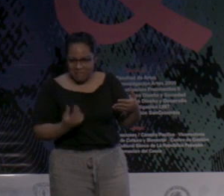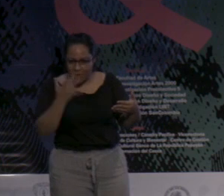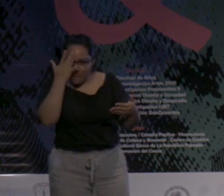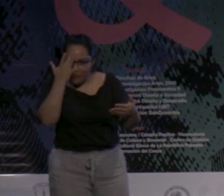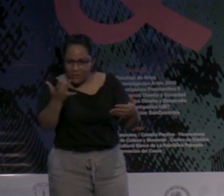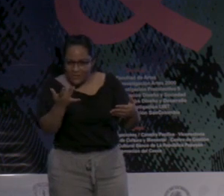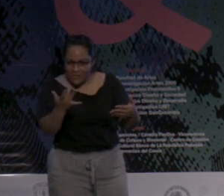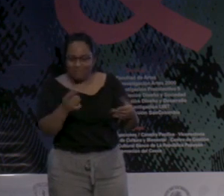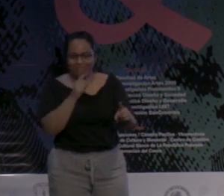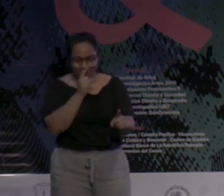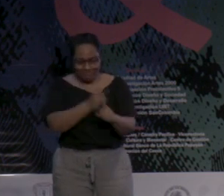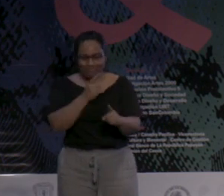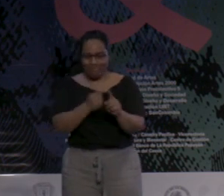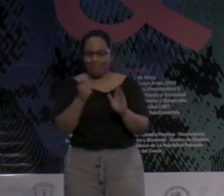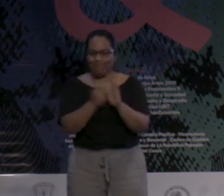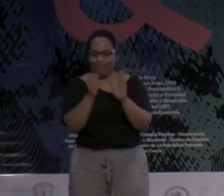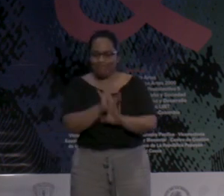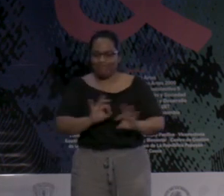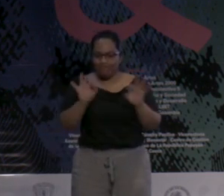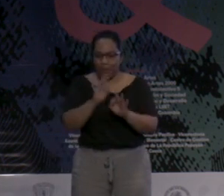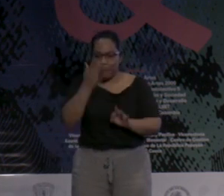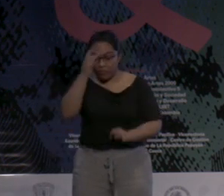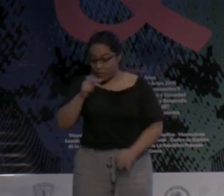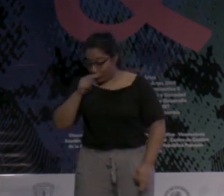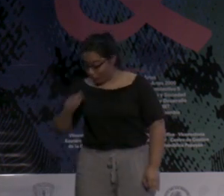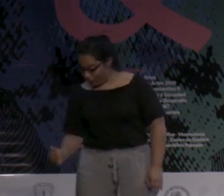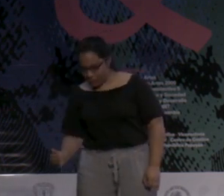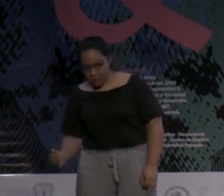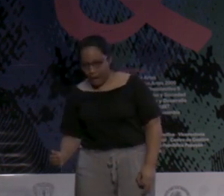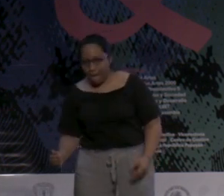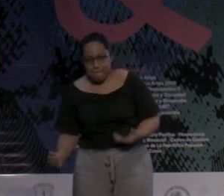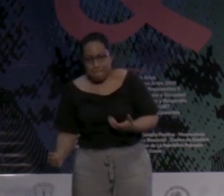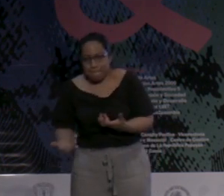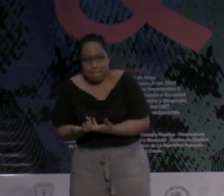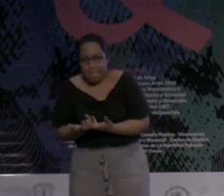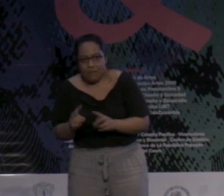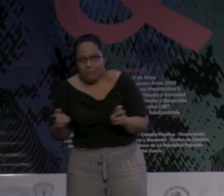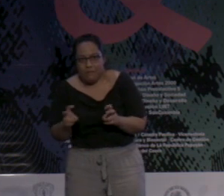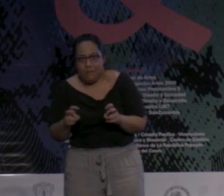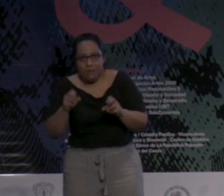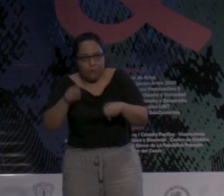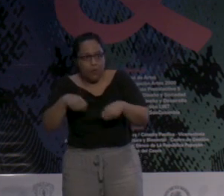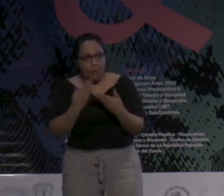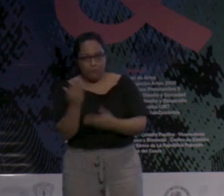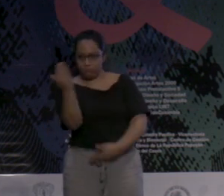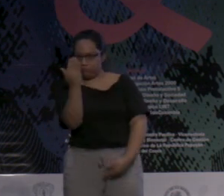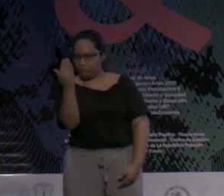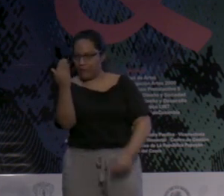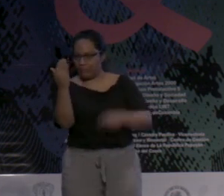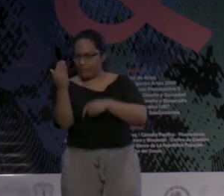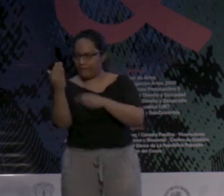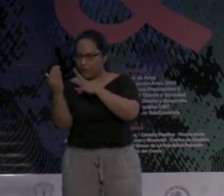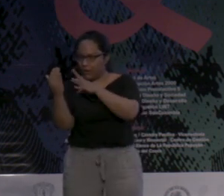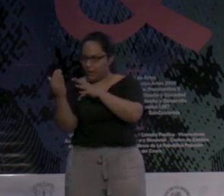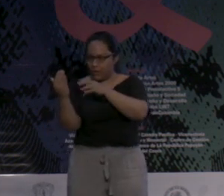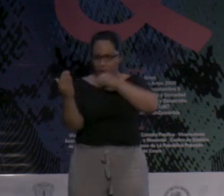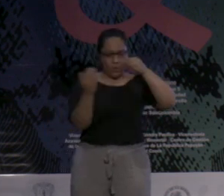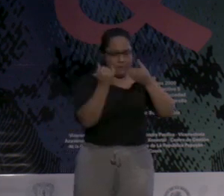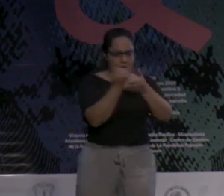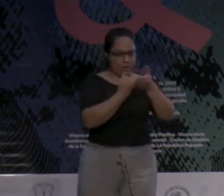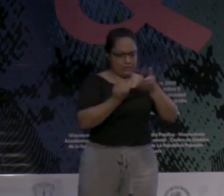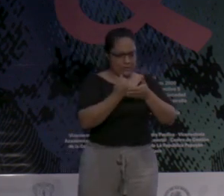Hay una razón muy importante, porque el niño todavía no ha identificado que la imagen suya la puede ver en un espejo. Entonces la imagen de